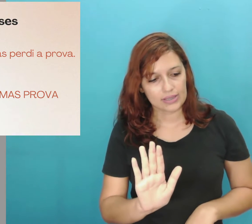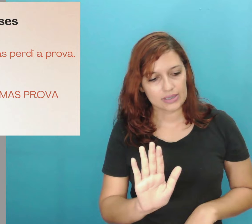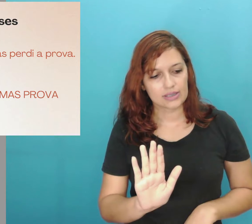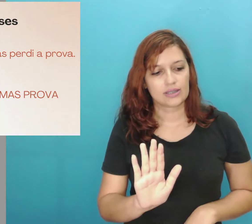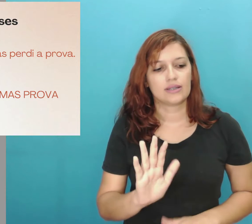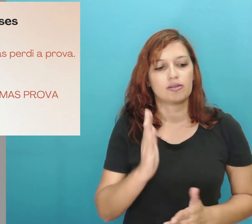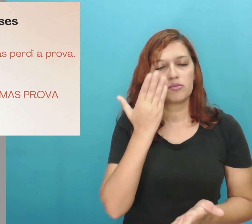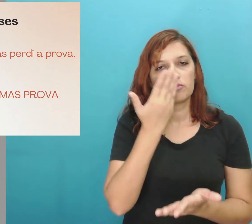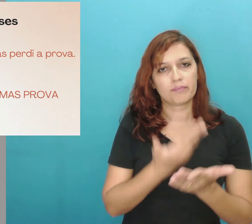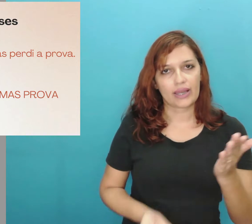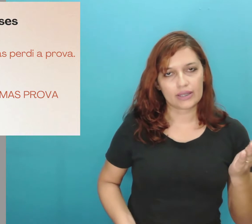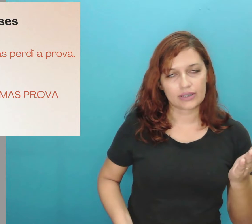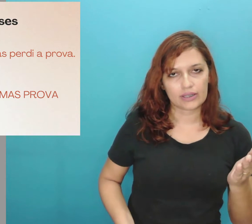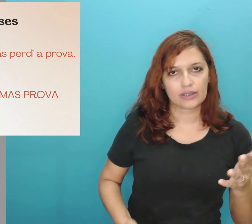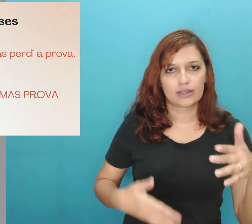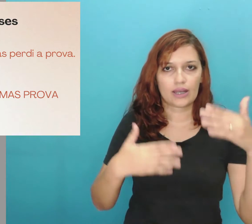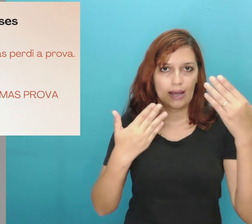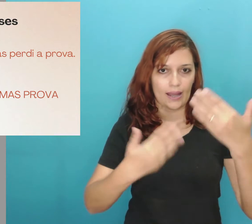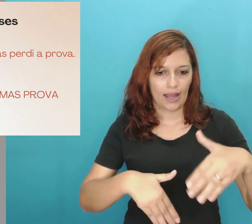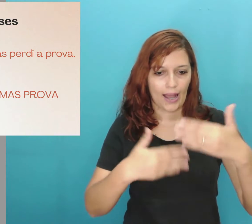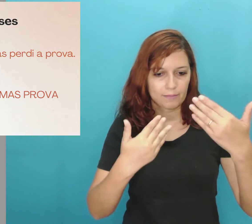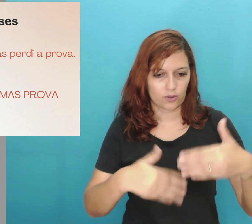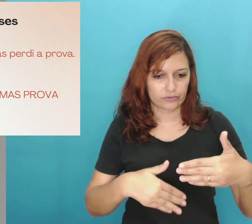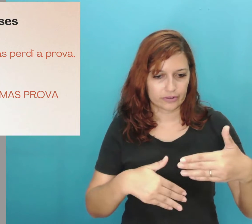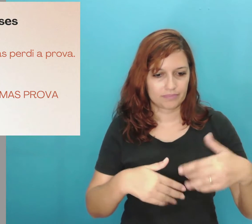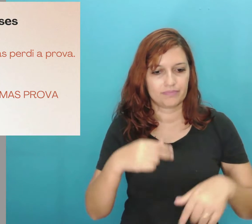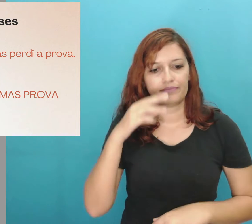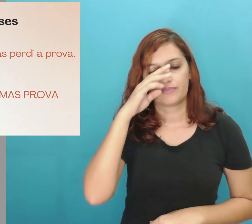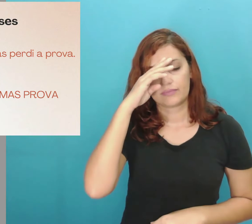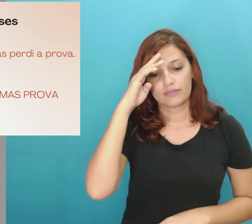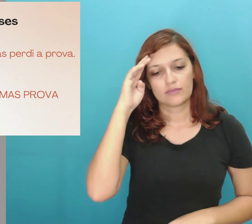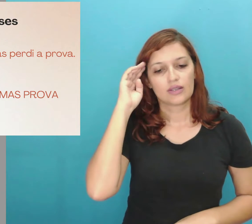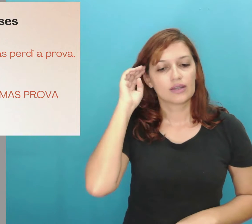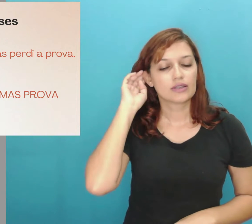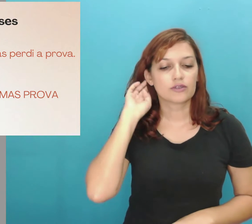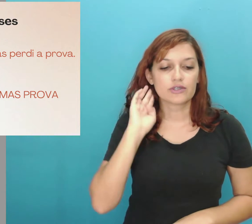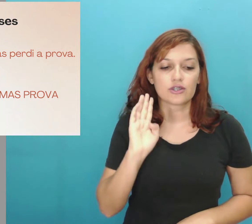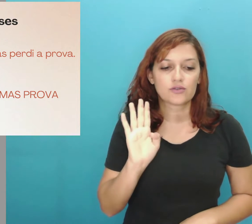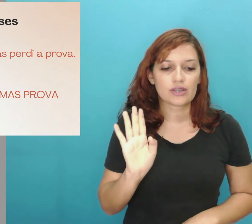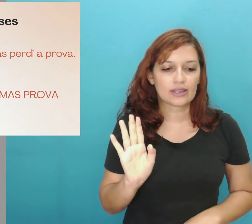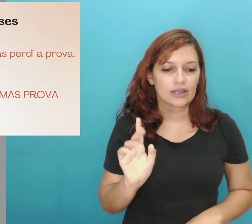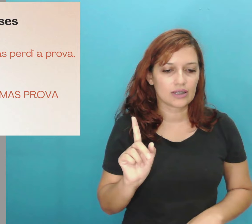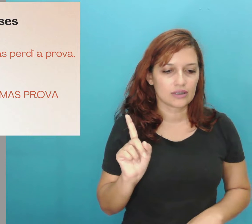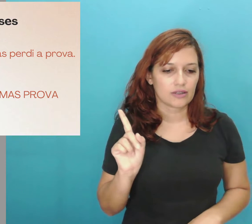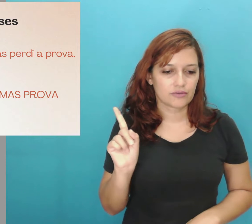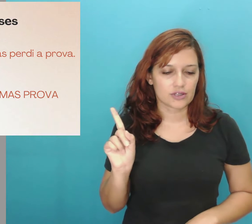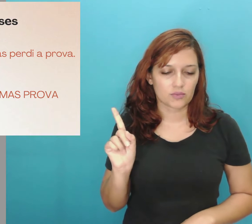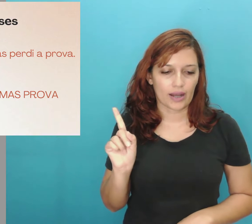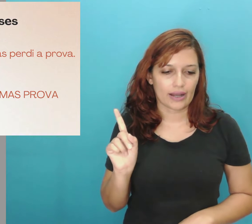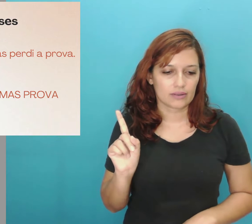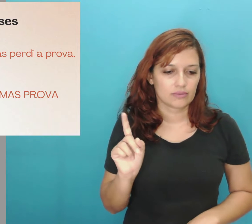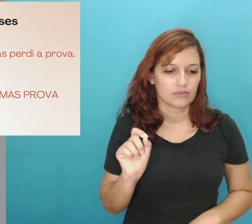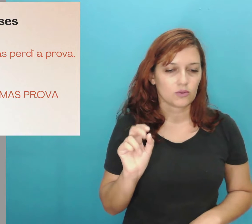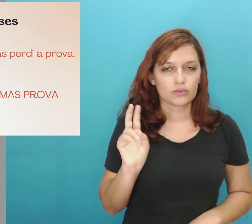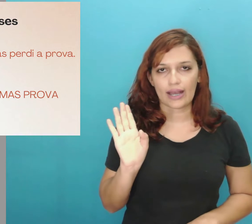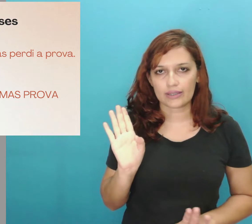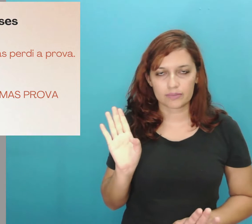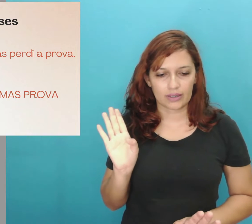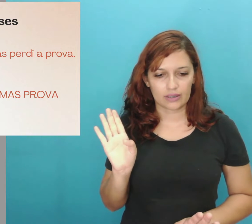mas perdi a prova. Então, veja que eu já nem fiz o na também